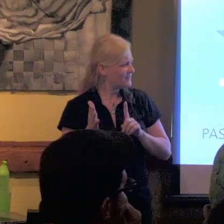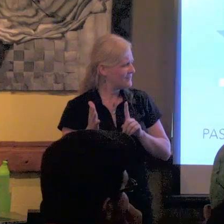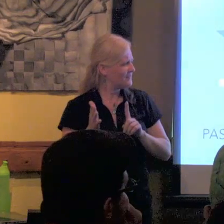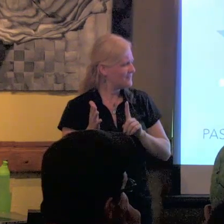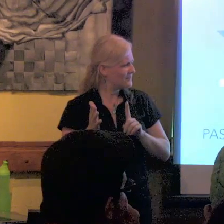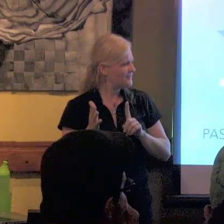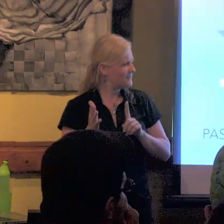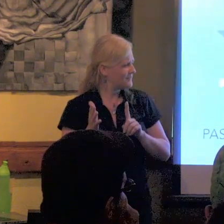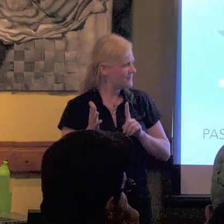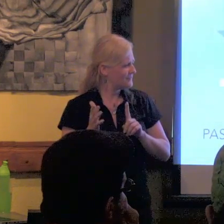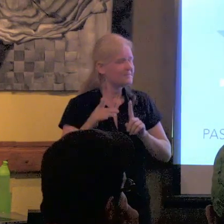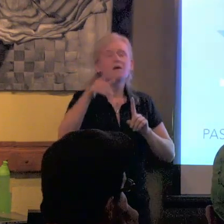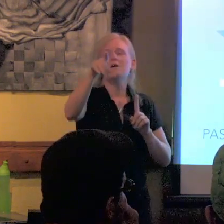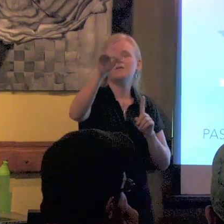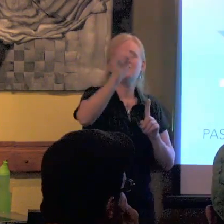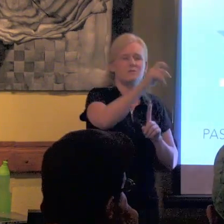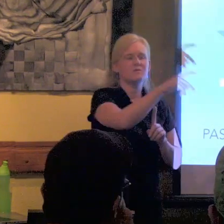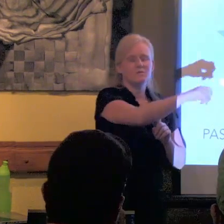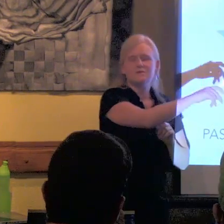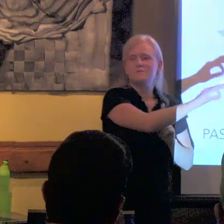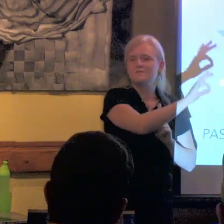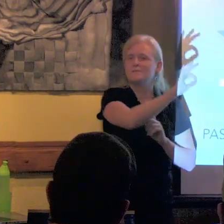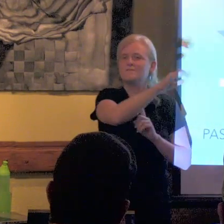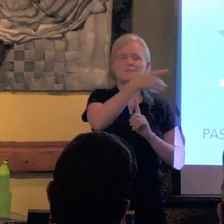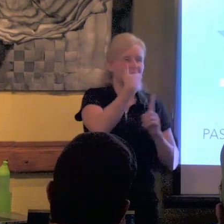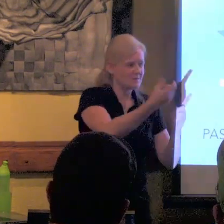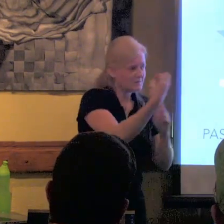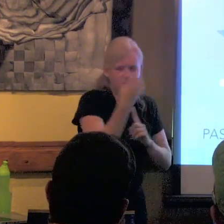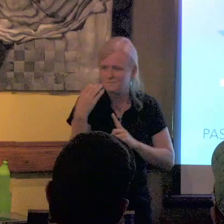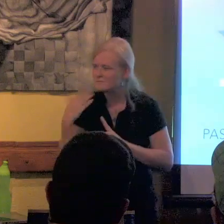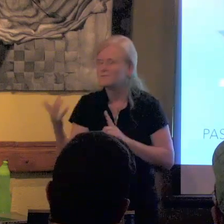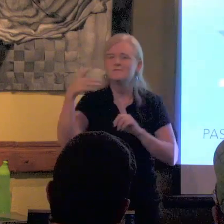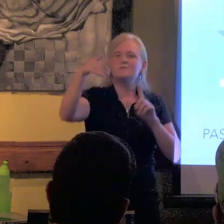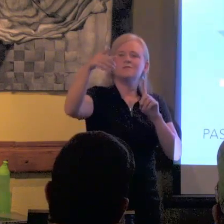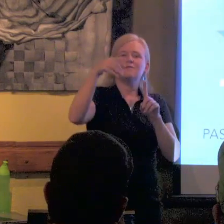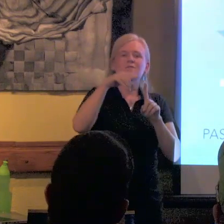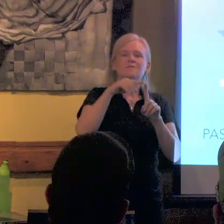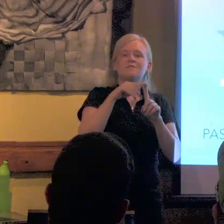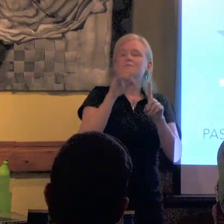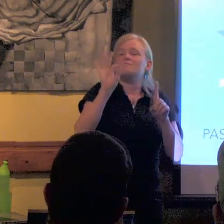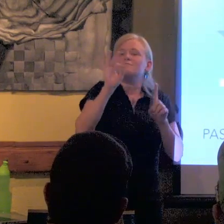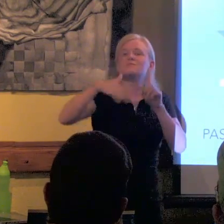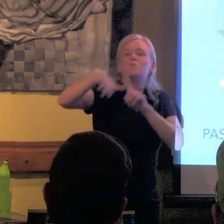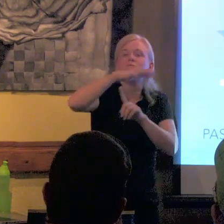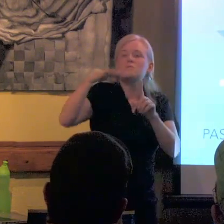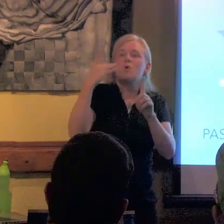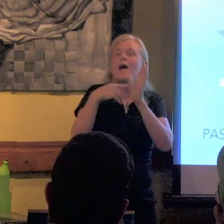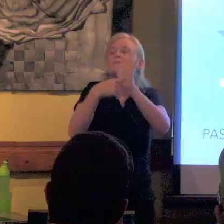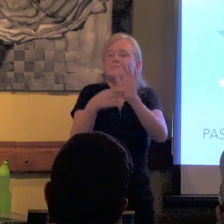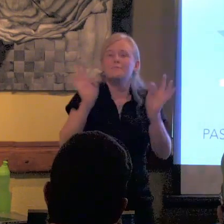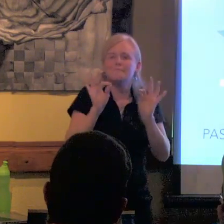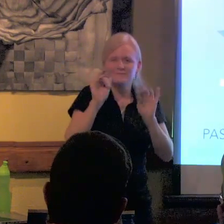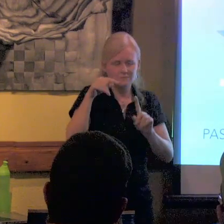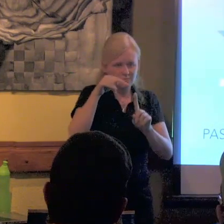Par contre, je ne suis pas capable de faire ça. Laisse faire, je vais le faire pour toi. Ok, d'ailleurs. Oui, désolé. Bon, ok. Alors,